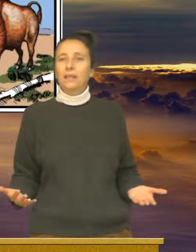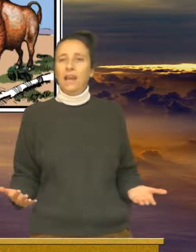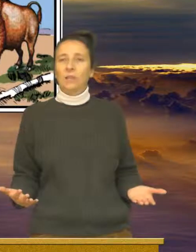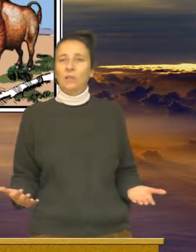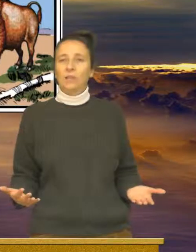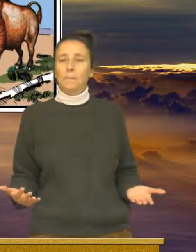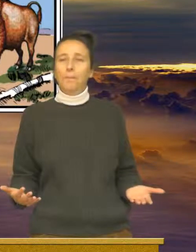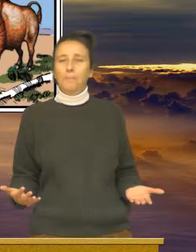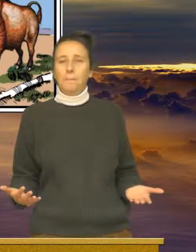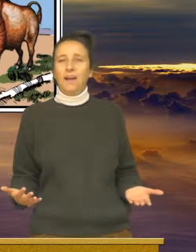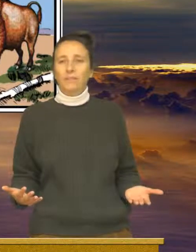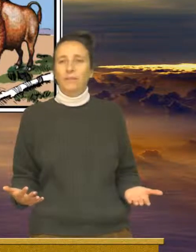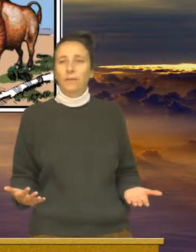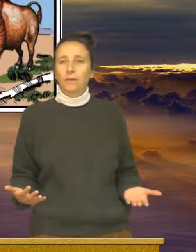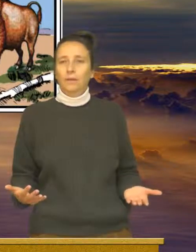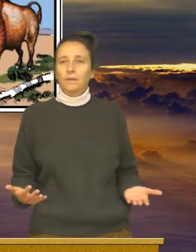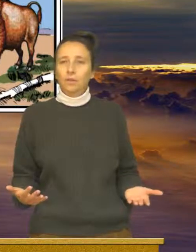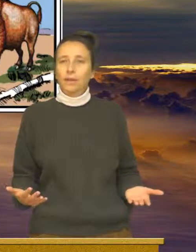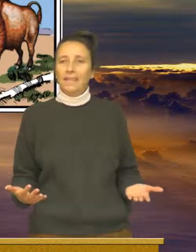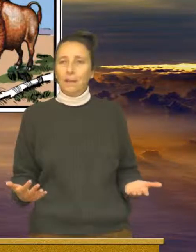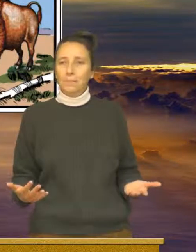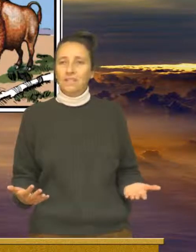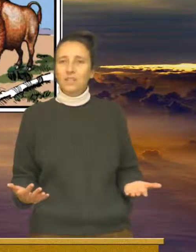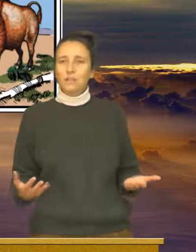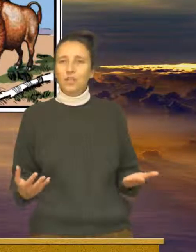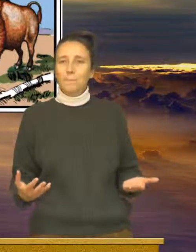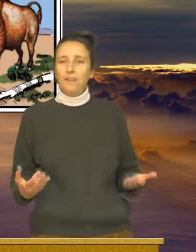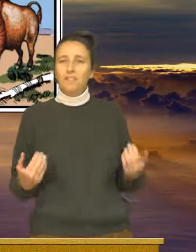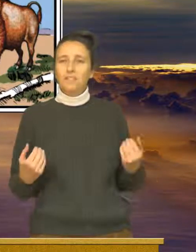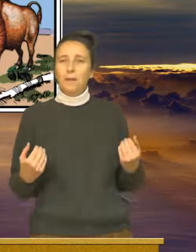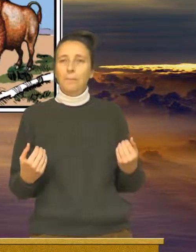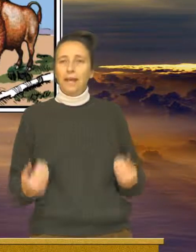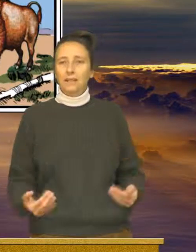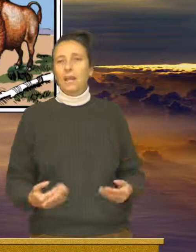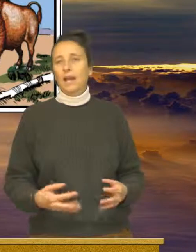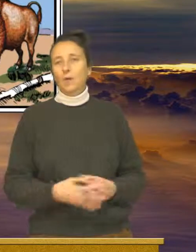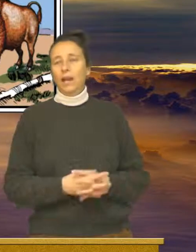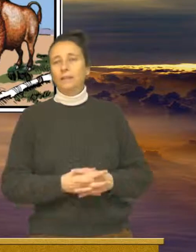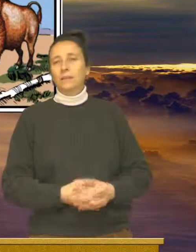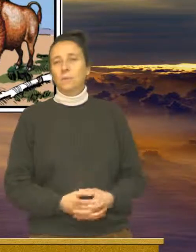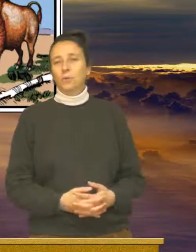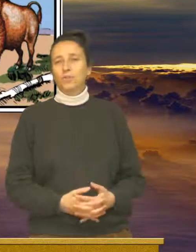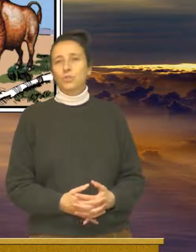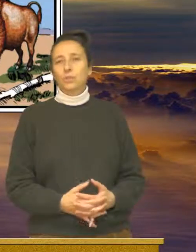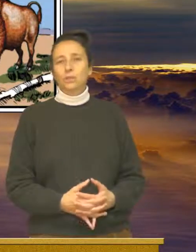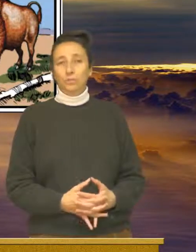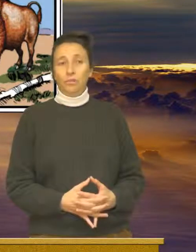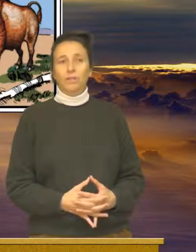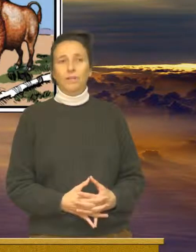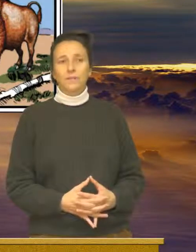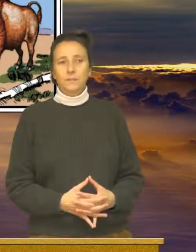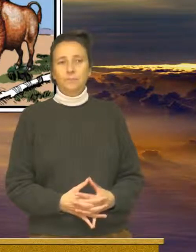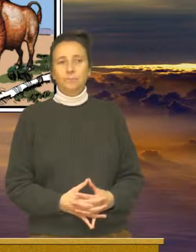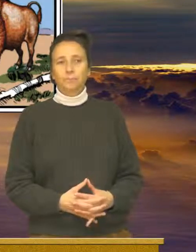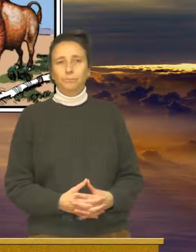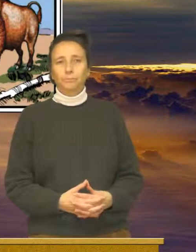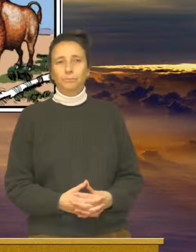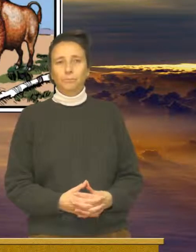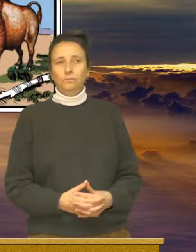solamente de practicarlo en tiempo de paz, sino que también seamos capaces de practicarlo en tiempos